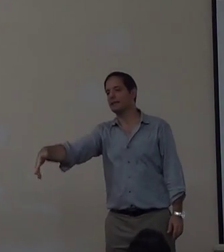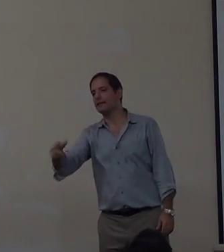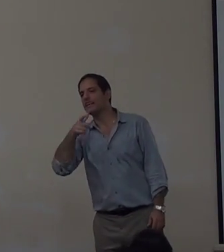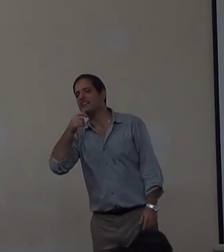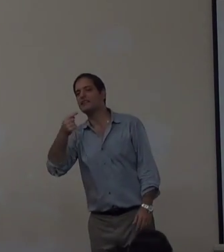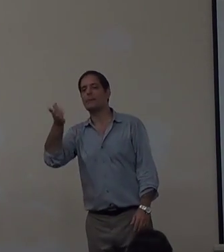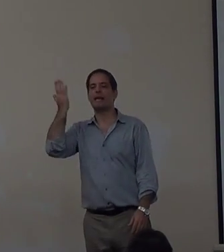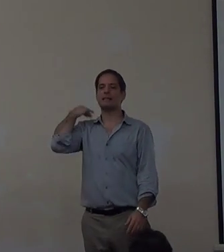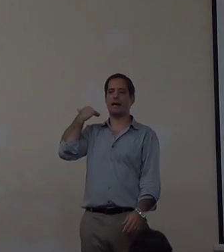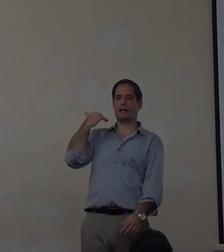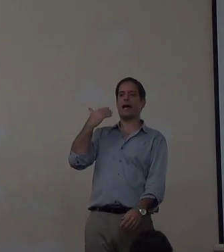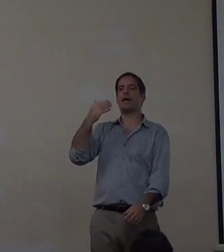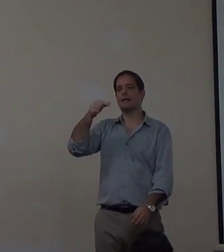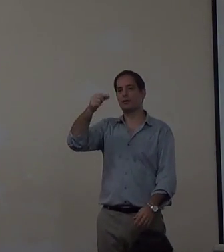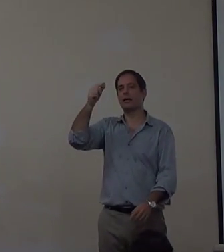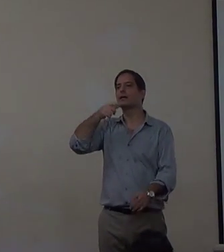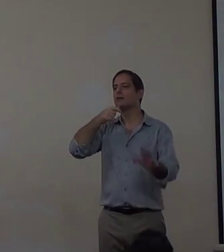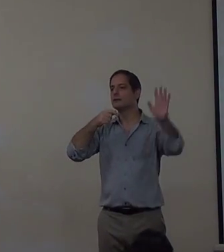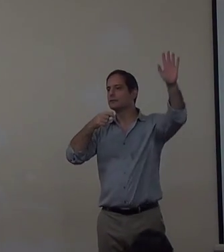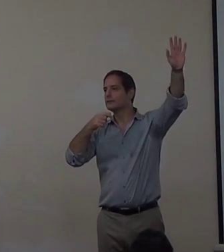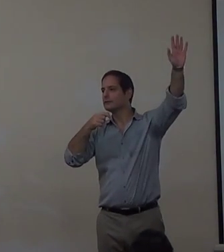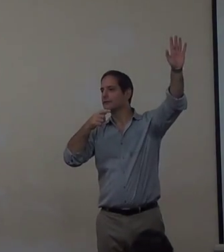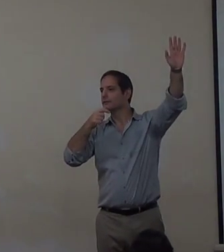para adelante? ¿Quién dice para atrás? Para adelante.